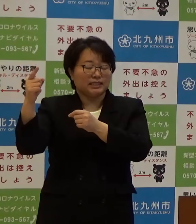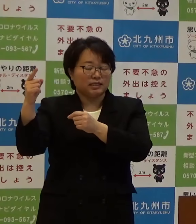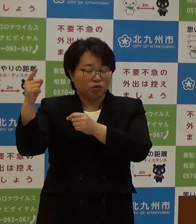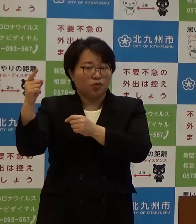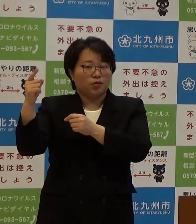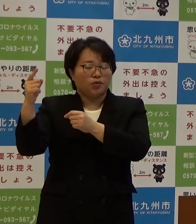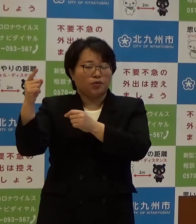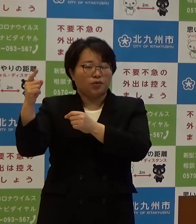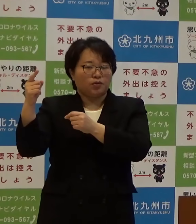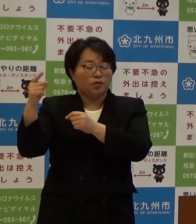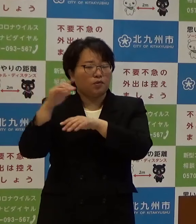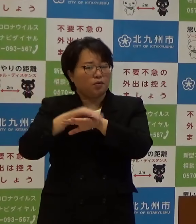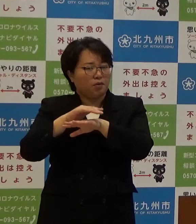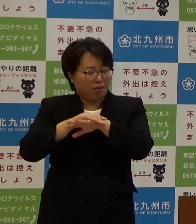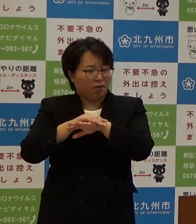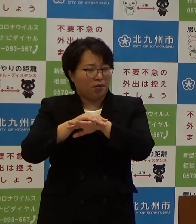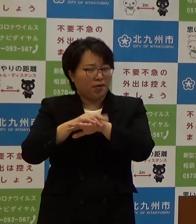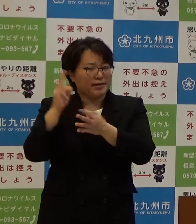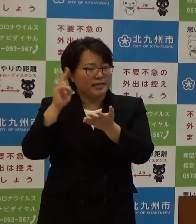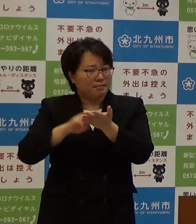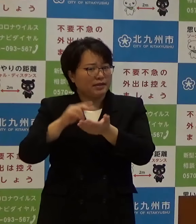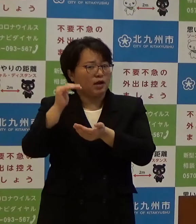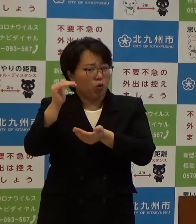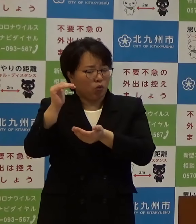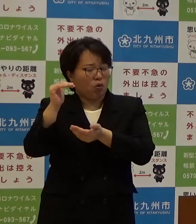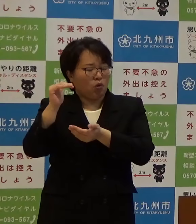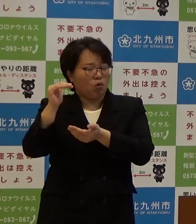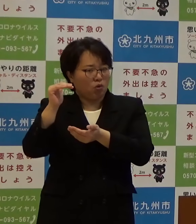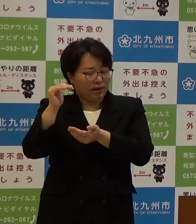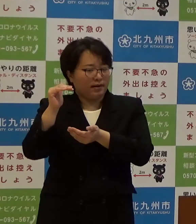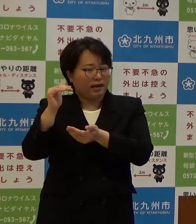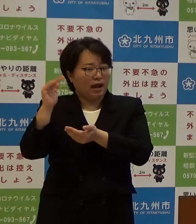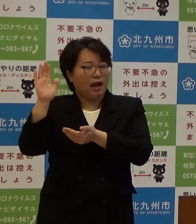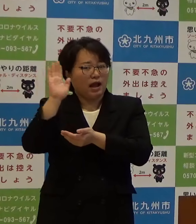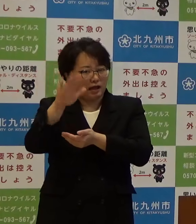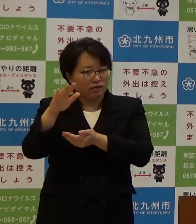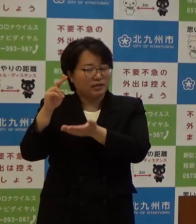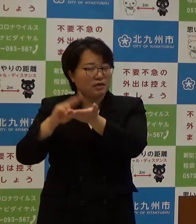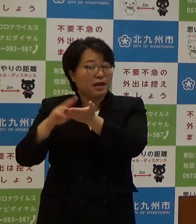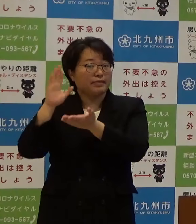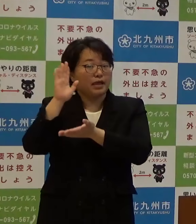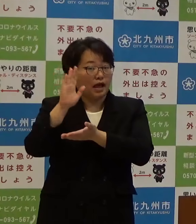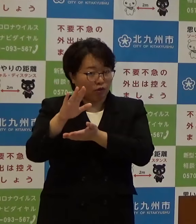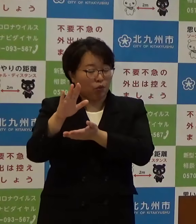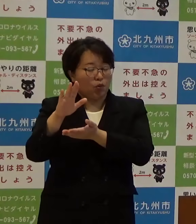というものも判断の材料になってくるものと思います。